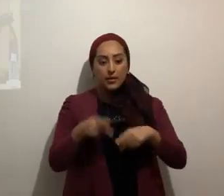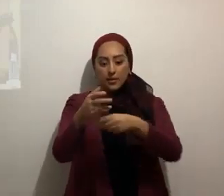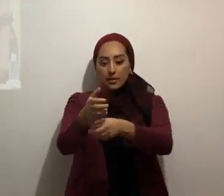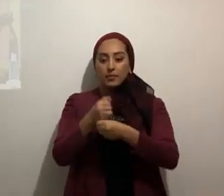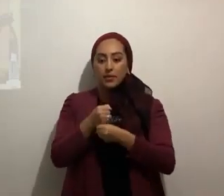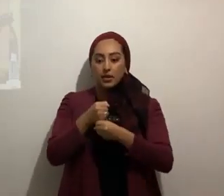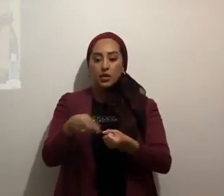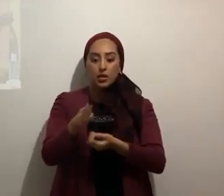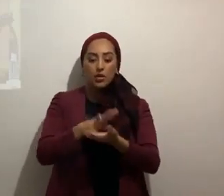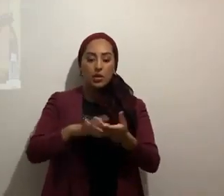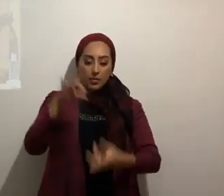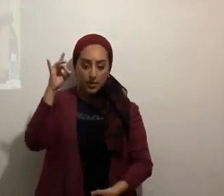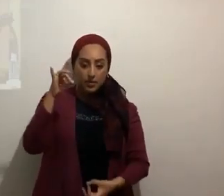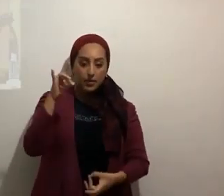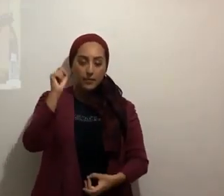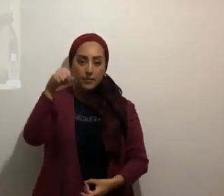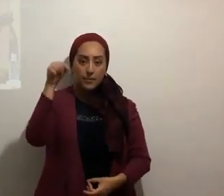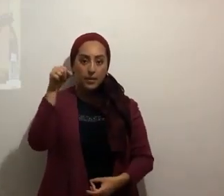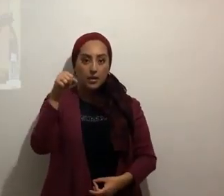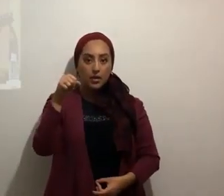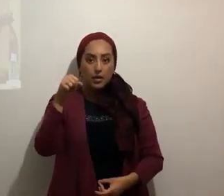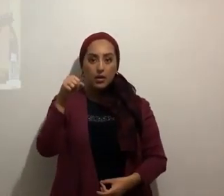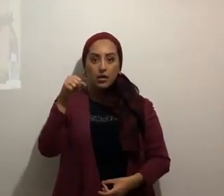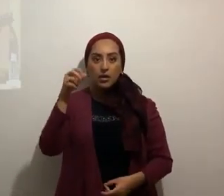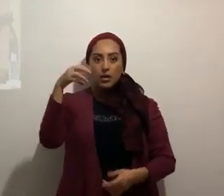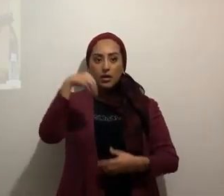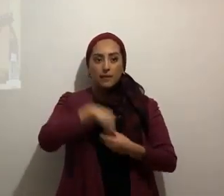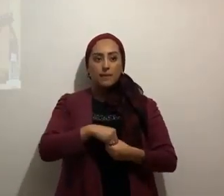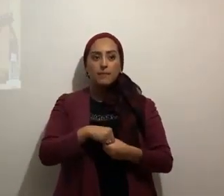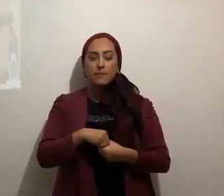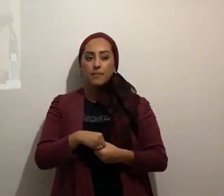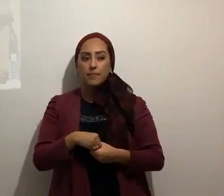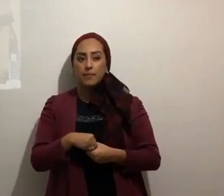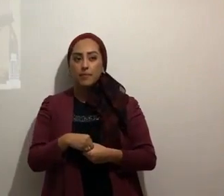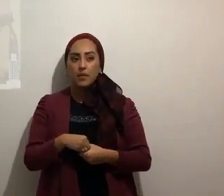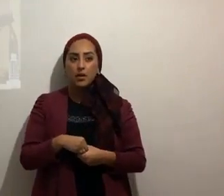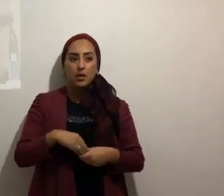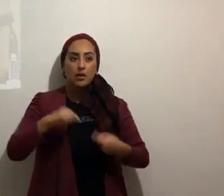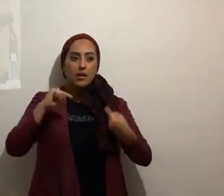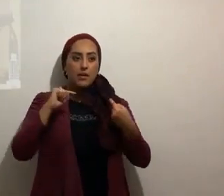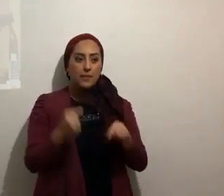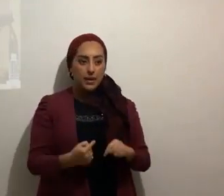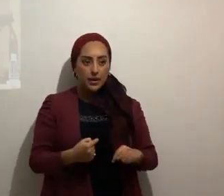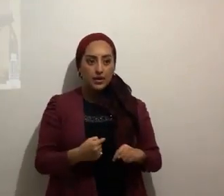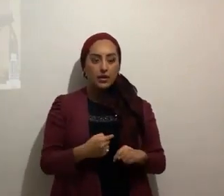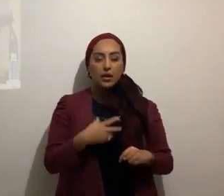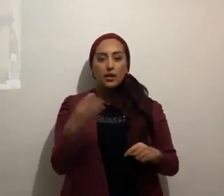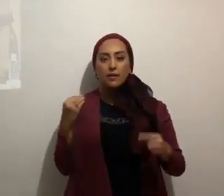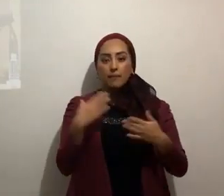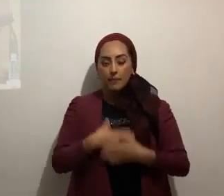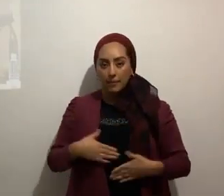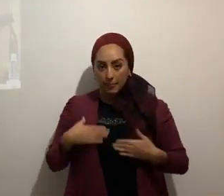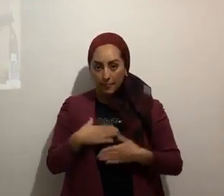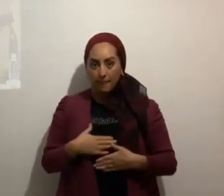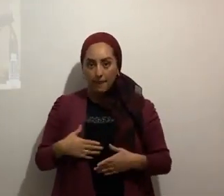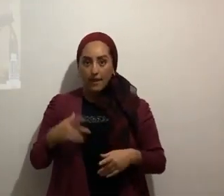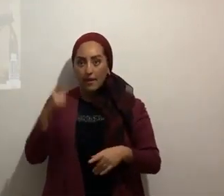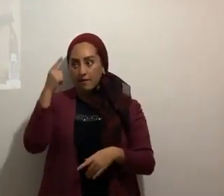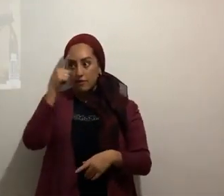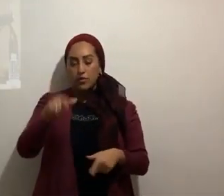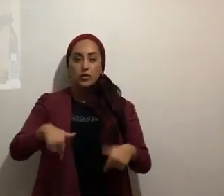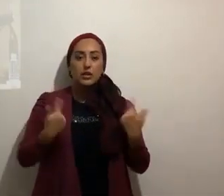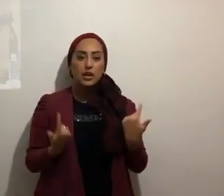Ruach HaKodesh, sí, funde, por así decirlo, el dolor y el placer, pero para